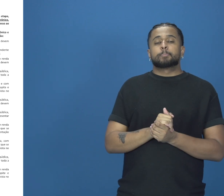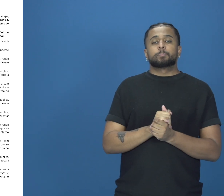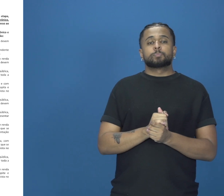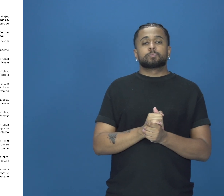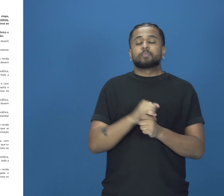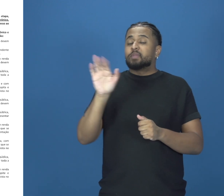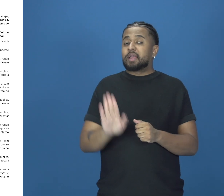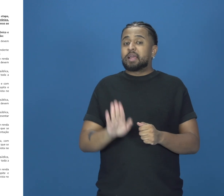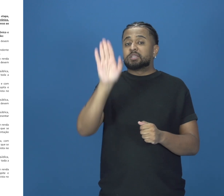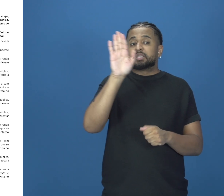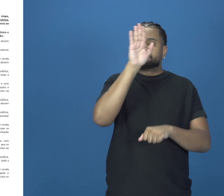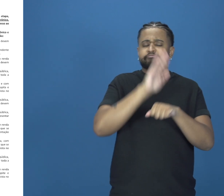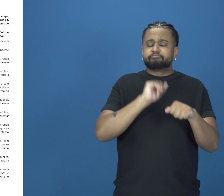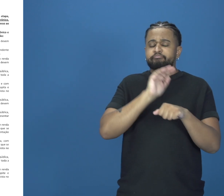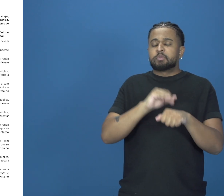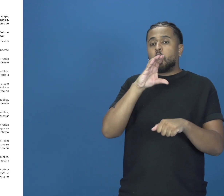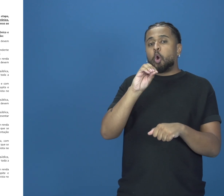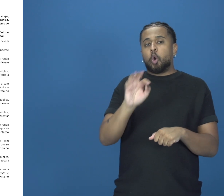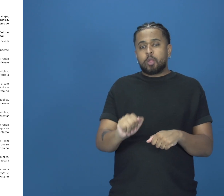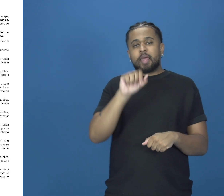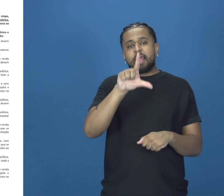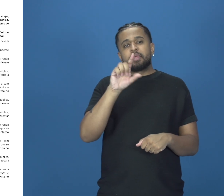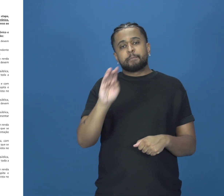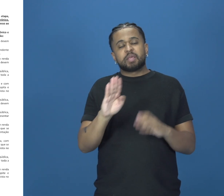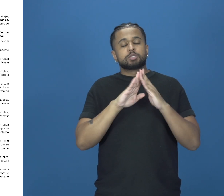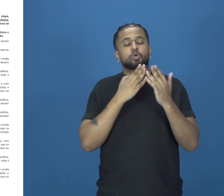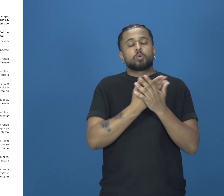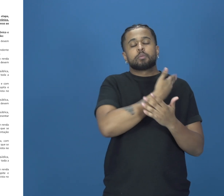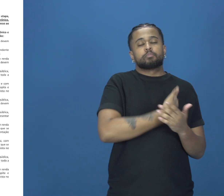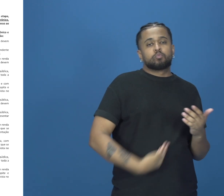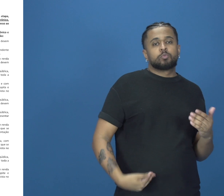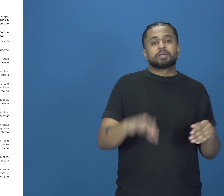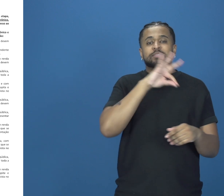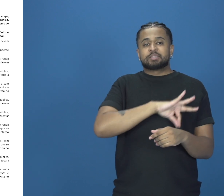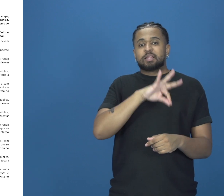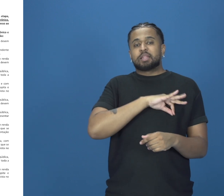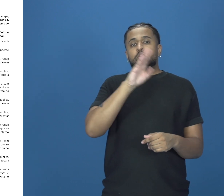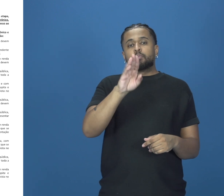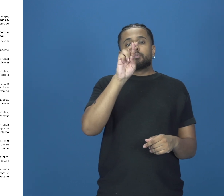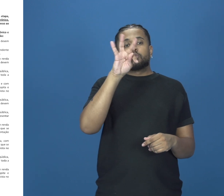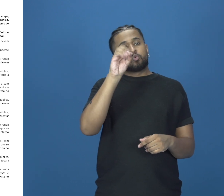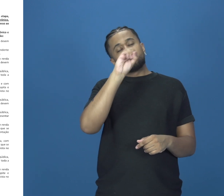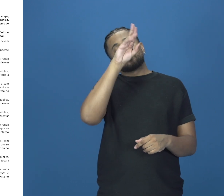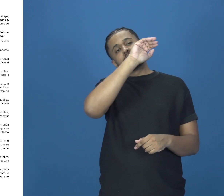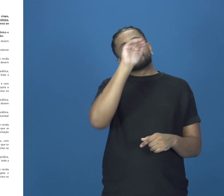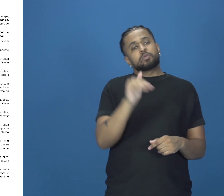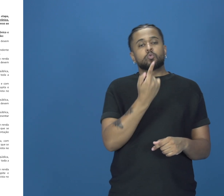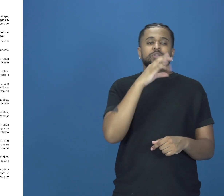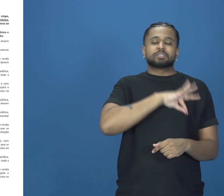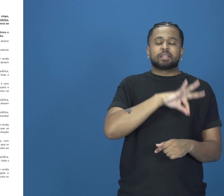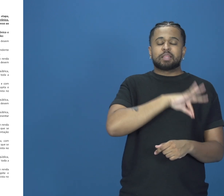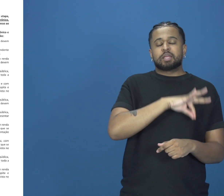8.3.2.3. Os candidatos convocados na cota LB, Escola Pública e com renda familiar bruta ou inferior a um